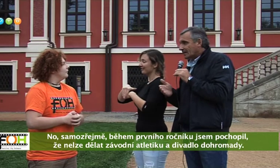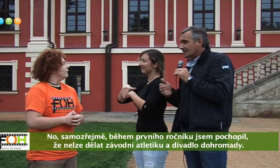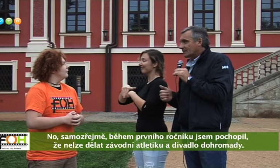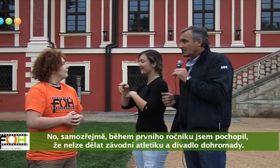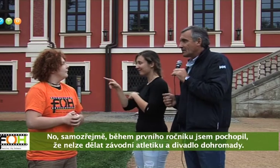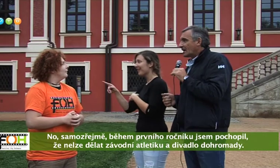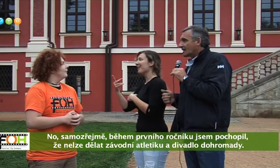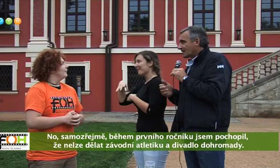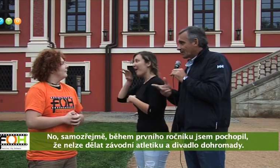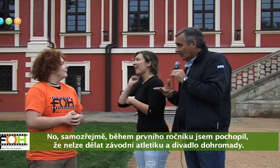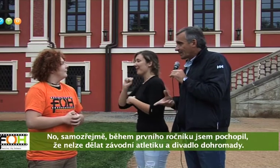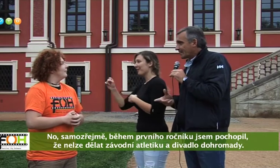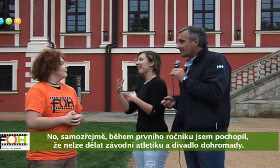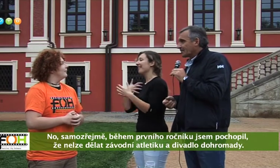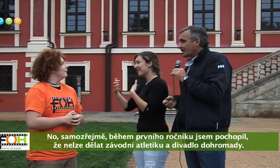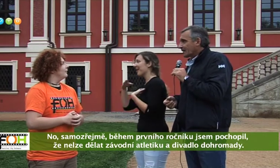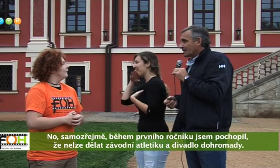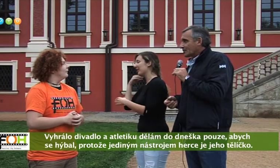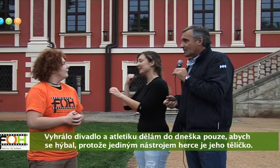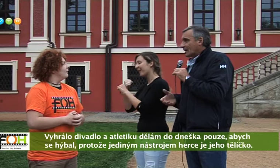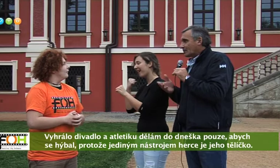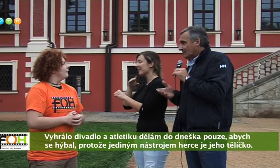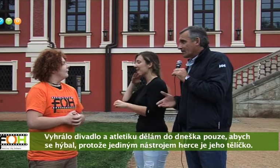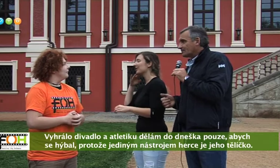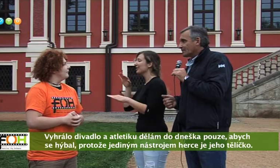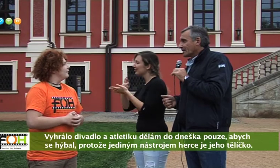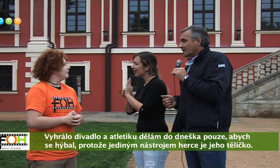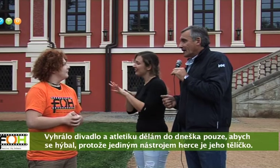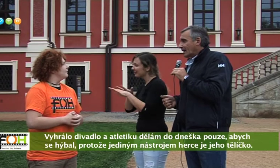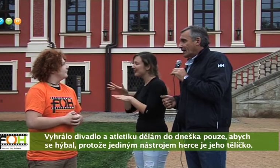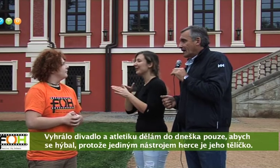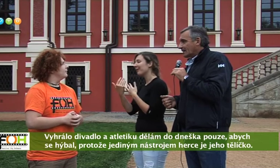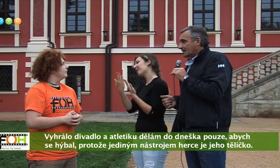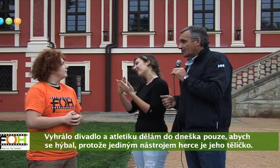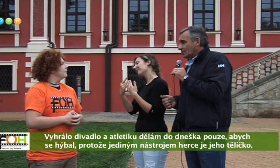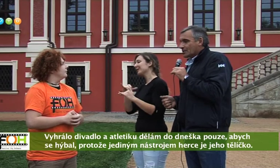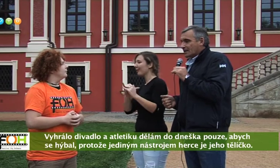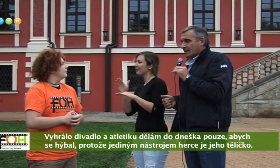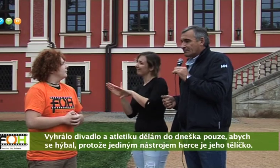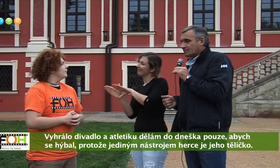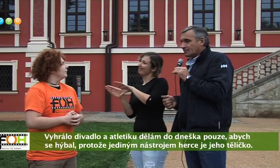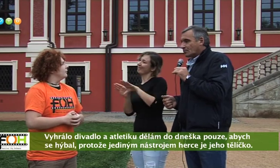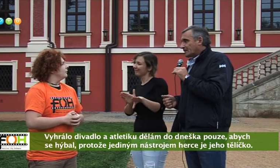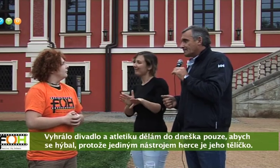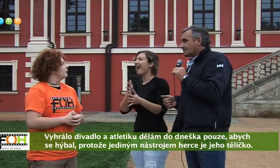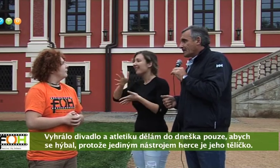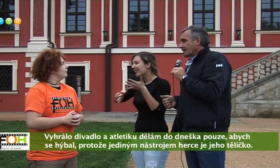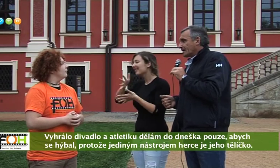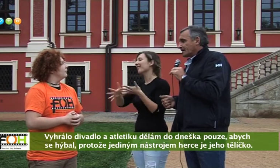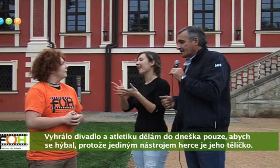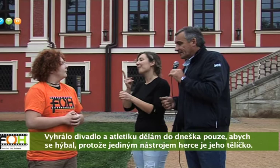závodní atletiku a divadlo dohromady, takže vyhrálo divadlo a atletiku do dneška dělám pouze